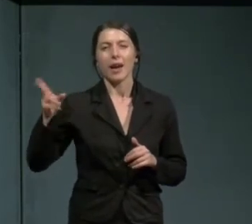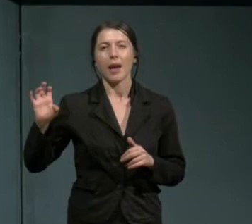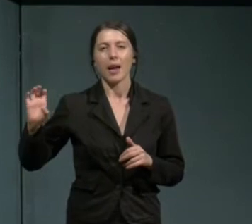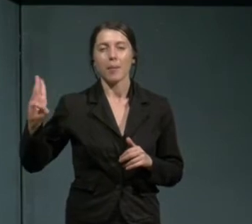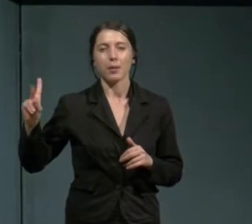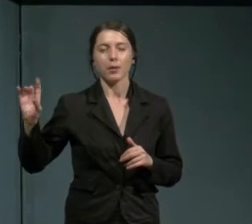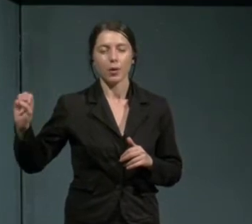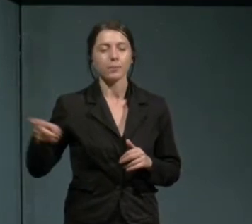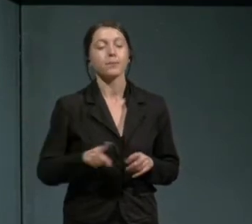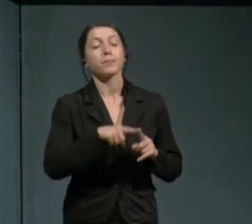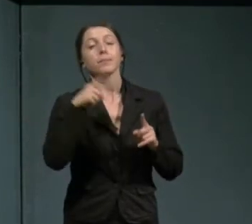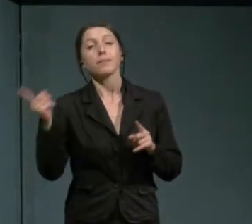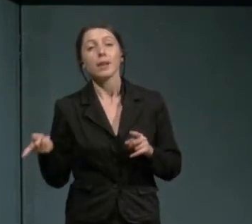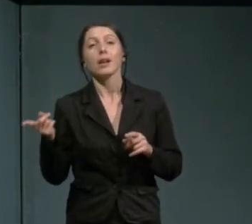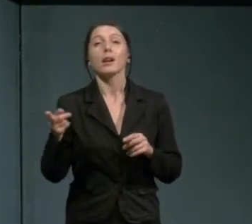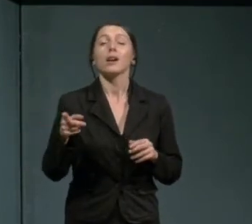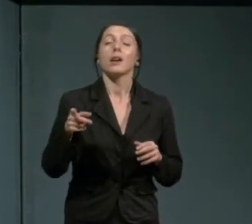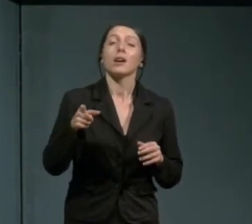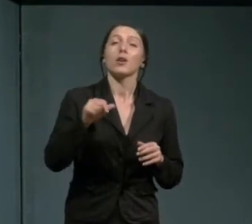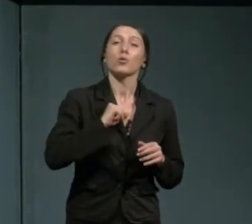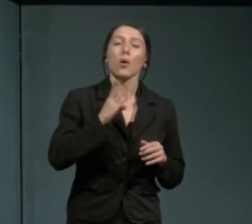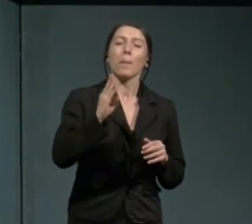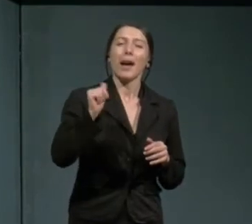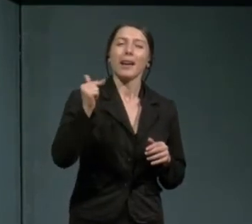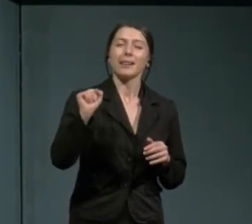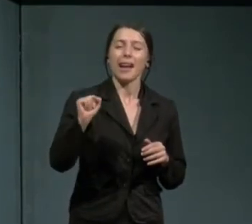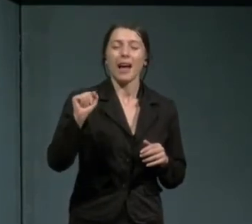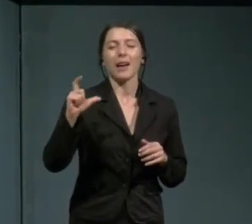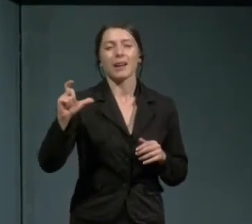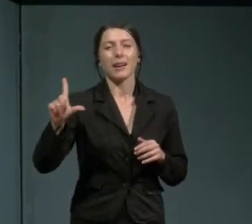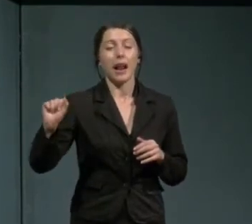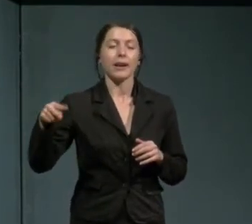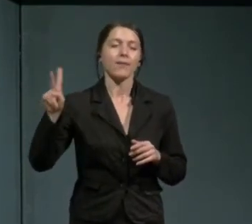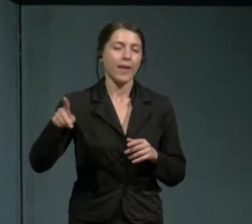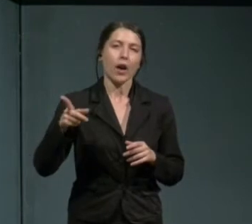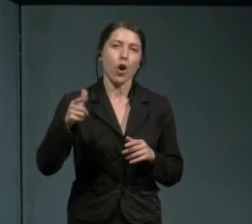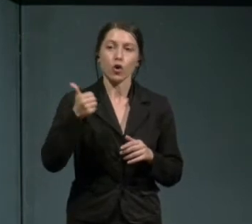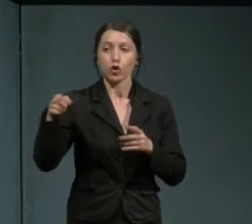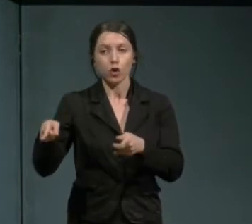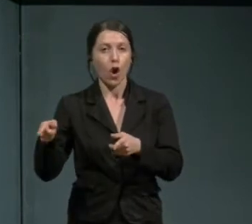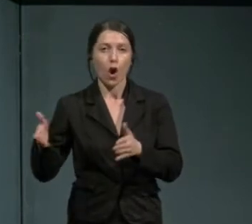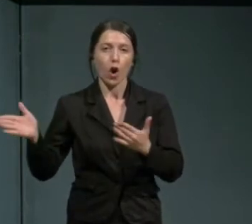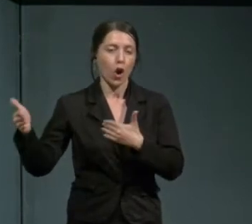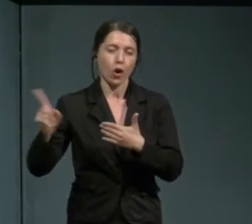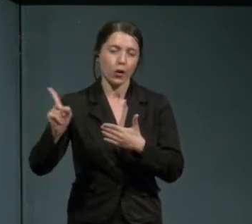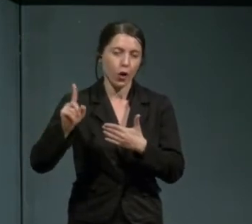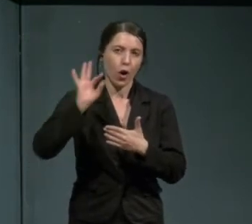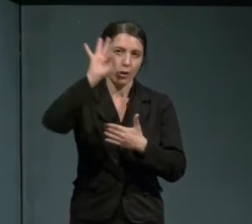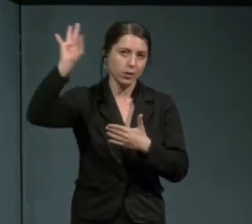chiamati del baciarla ma che in realtà hanno interessato più punti a parigi e poi gli altri attentati